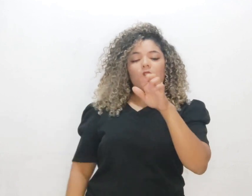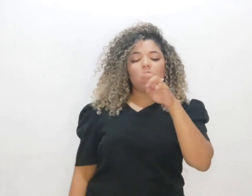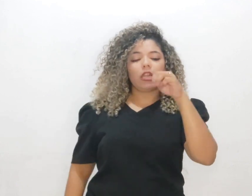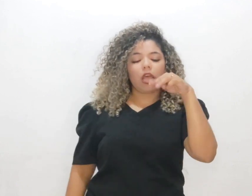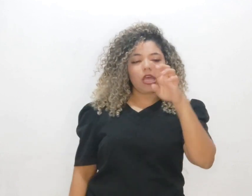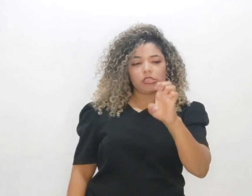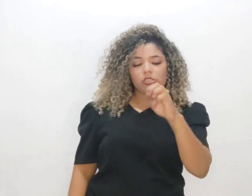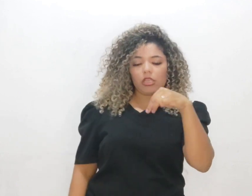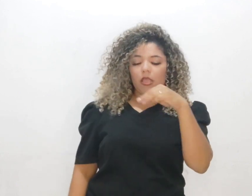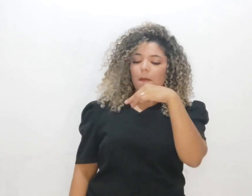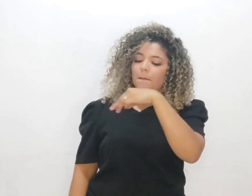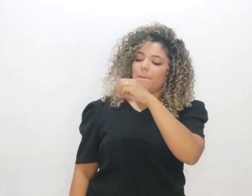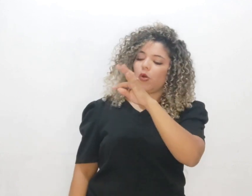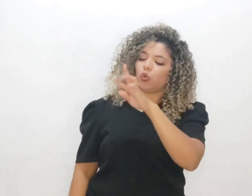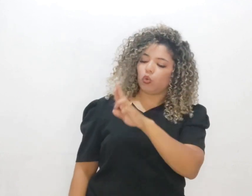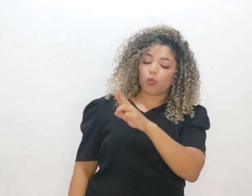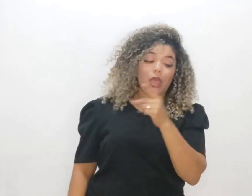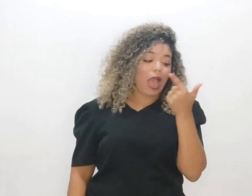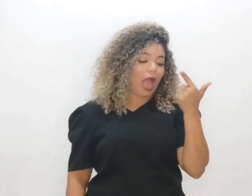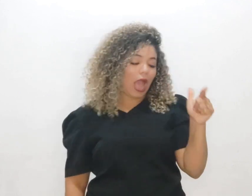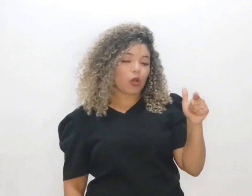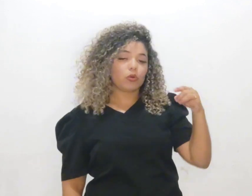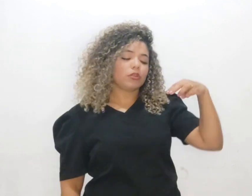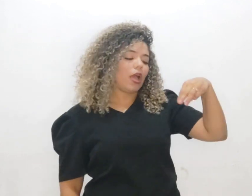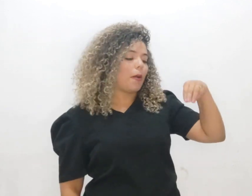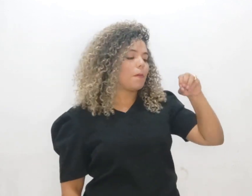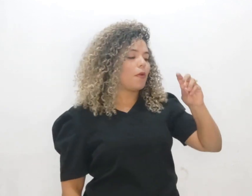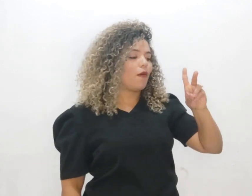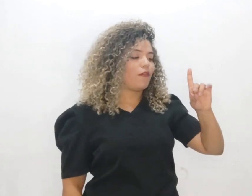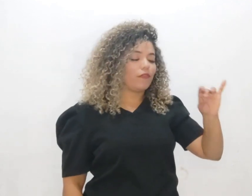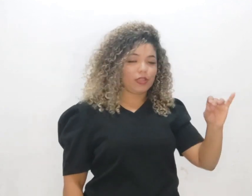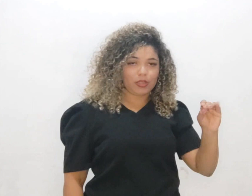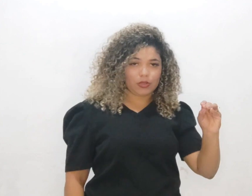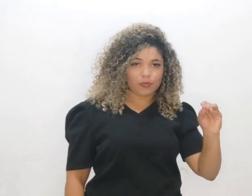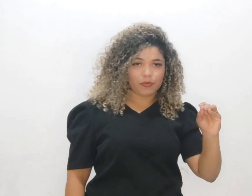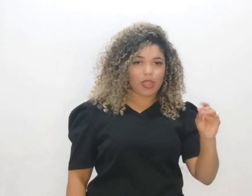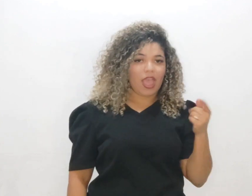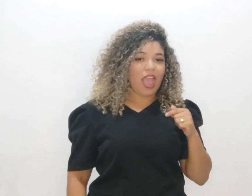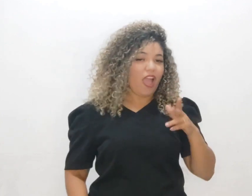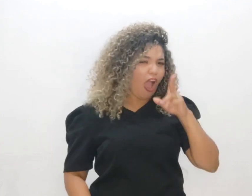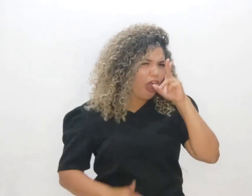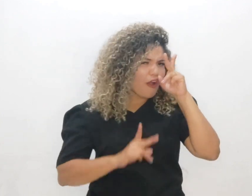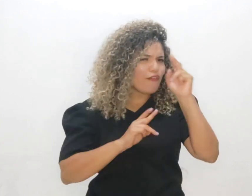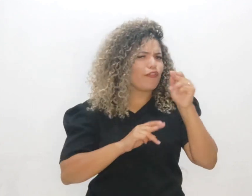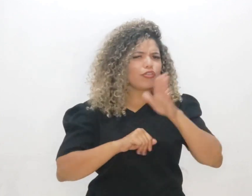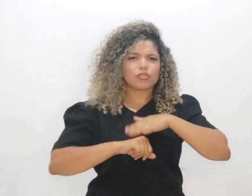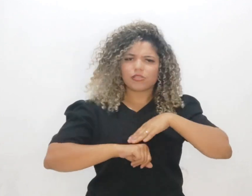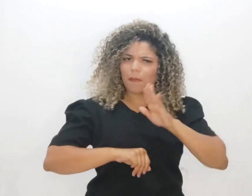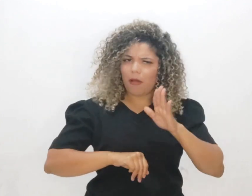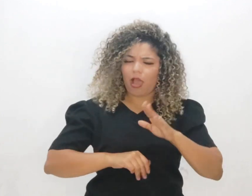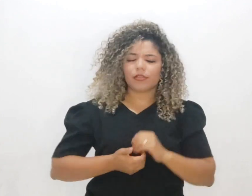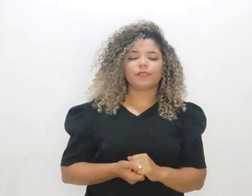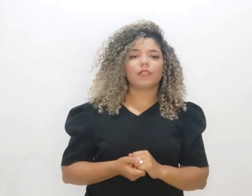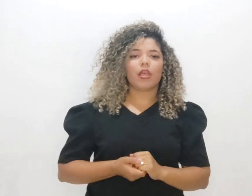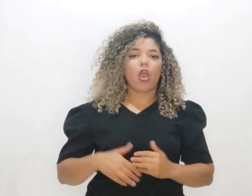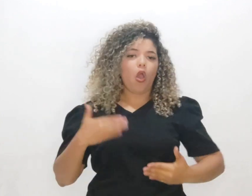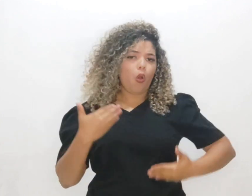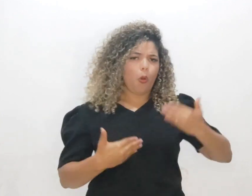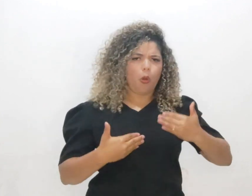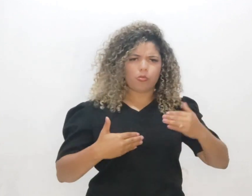está ao lado, ela vai ser a movida. Nesse caso, nós temos um ganho de força desse robô. O robô deixa de ser mais veloz